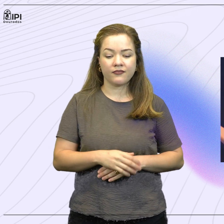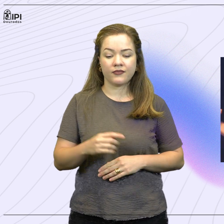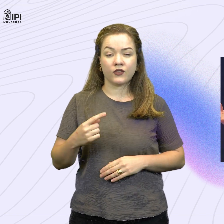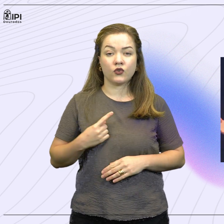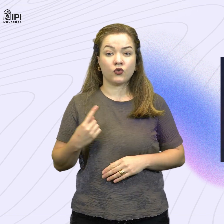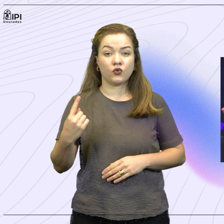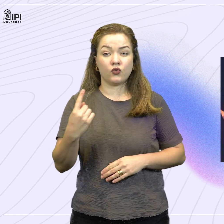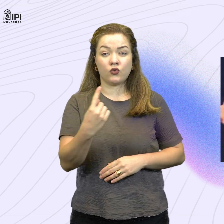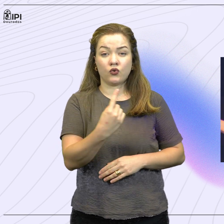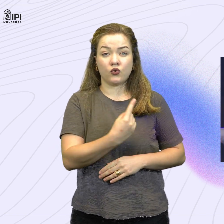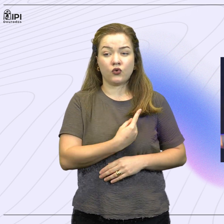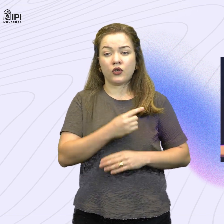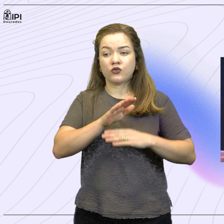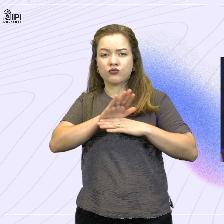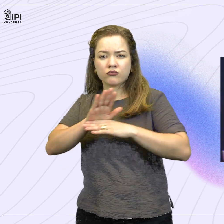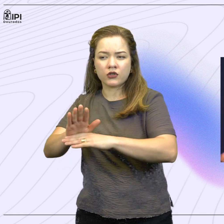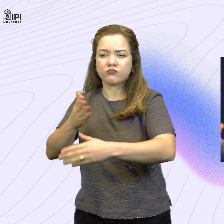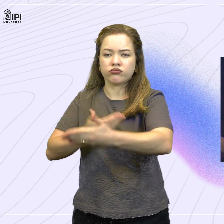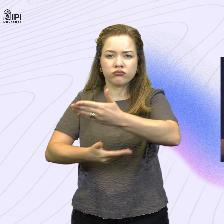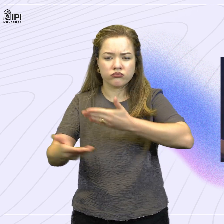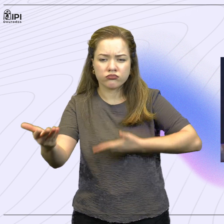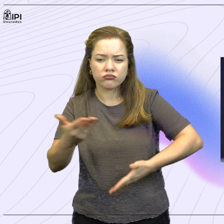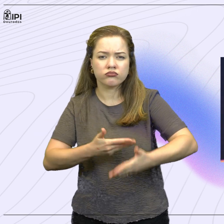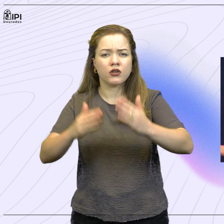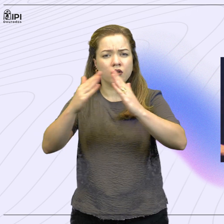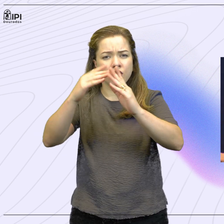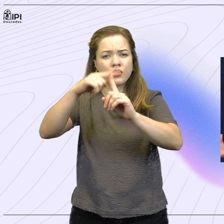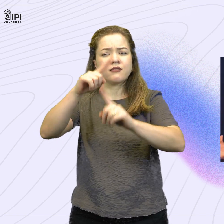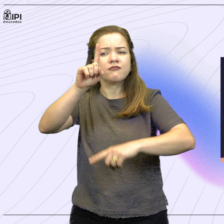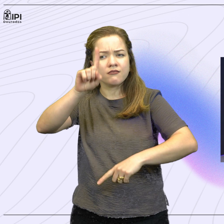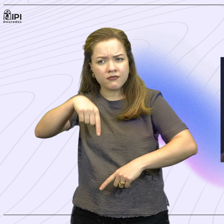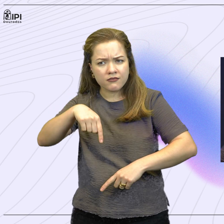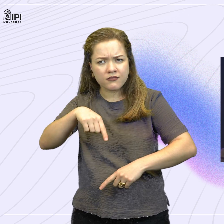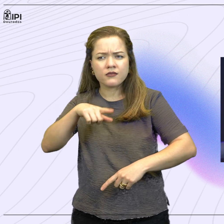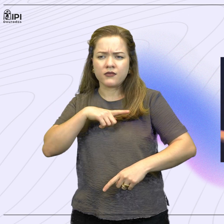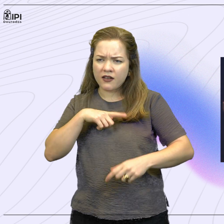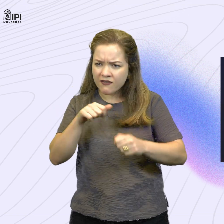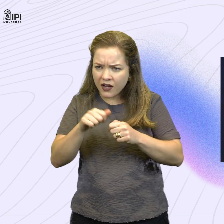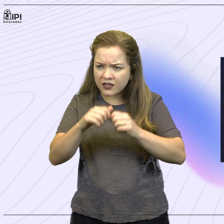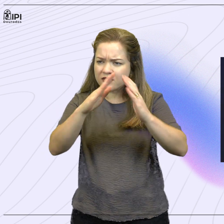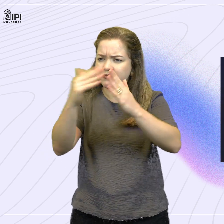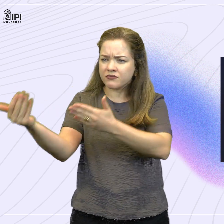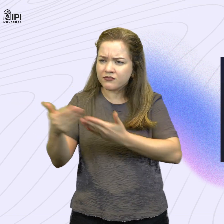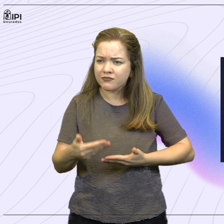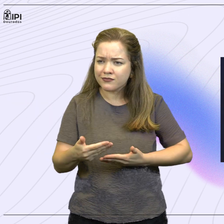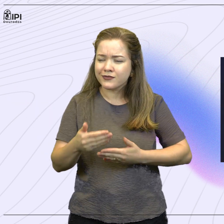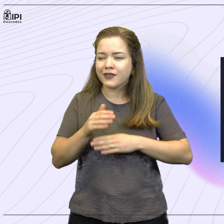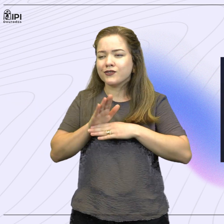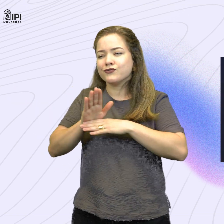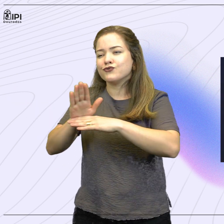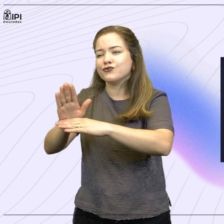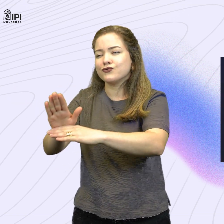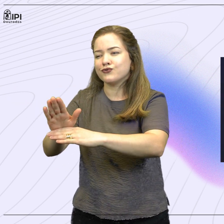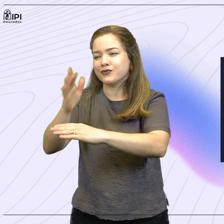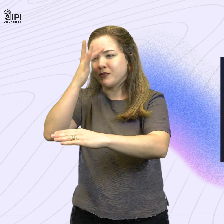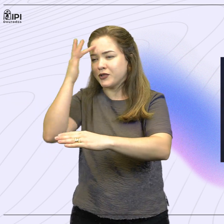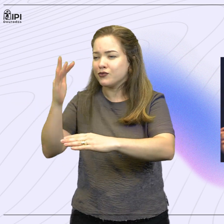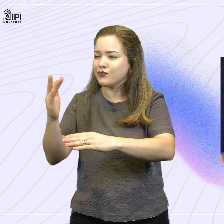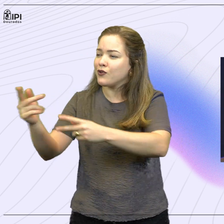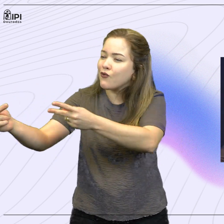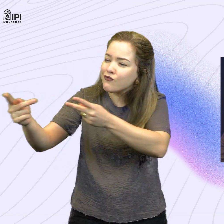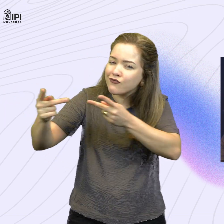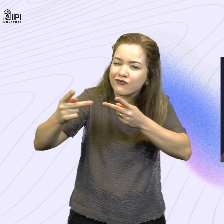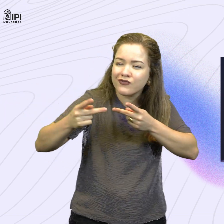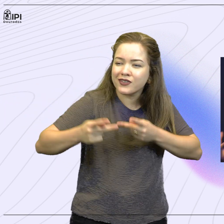pessoas em um lugar onde tem hospitalidade. Nós somos a igreja que tem hospitalidade, é um lugar onde acolhe as pessoas para dentro,